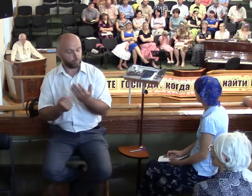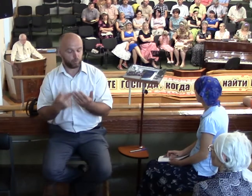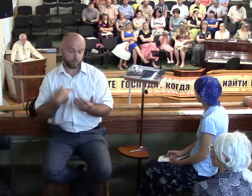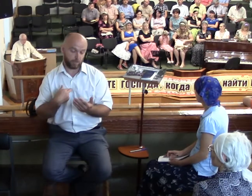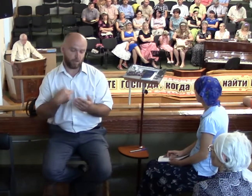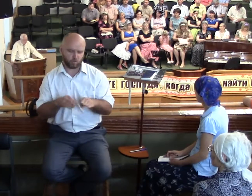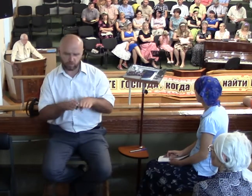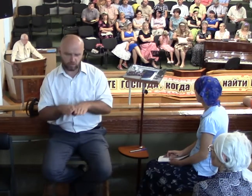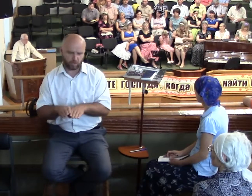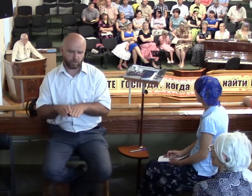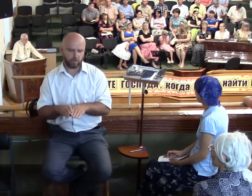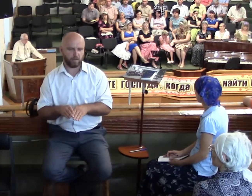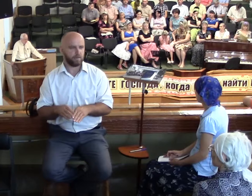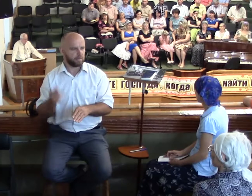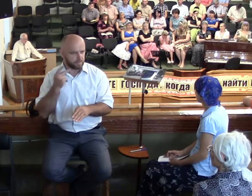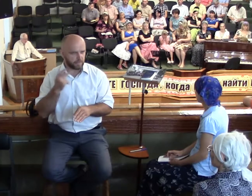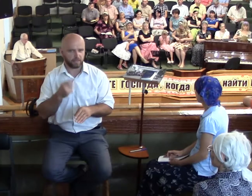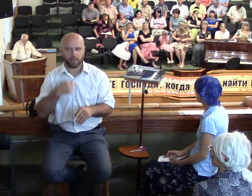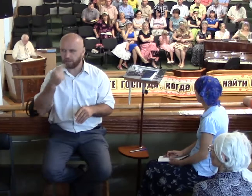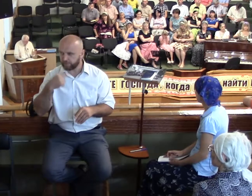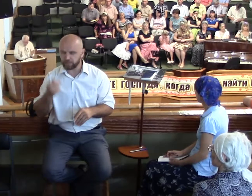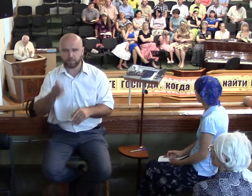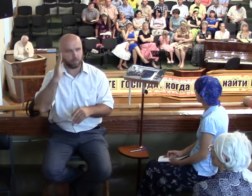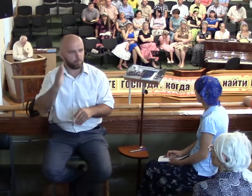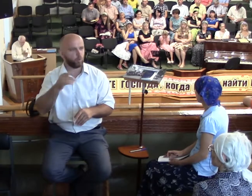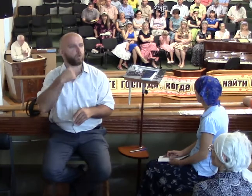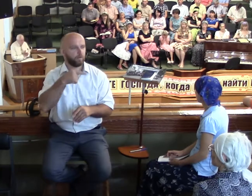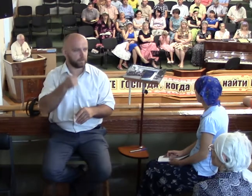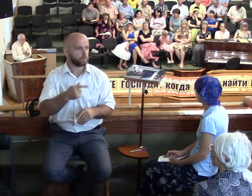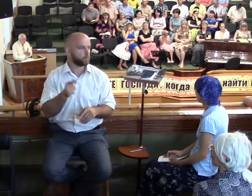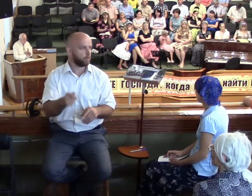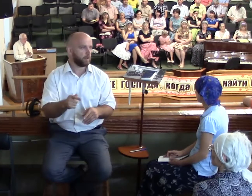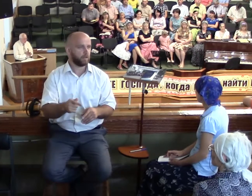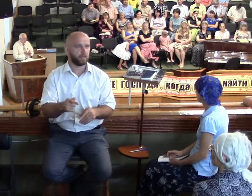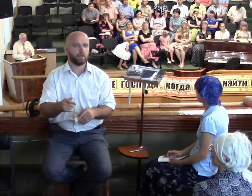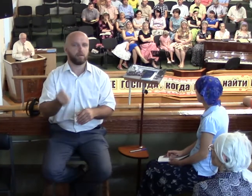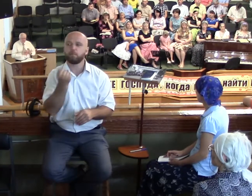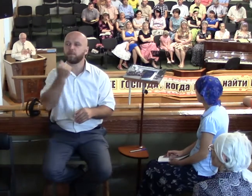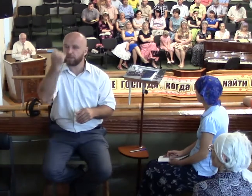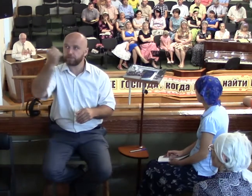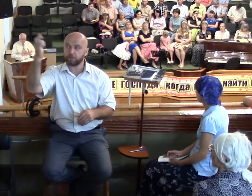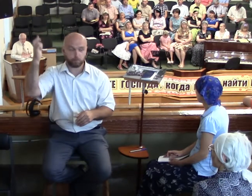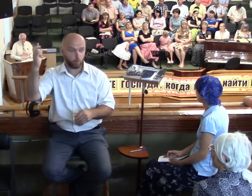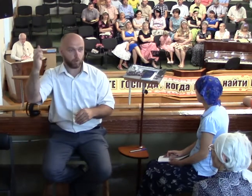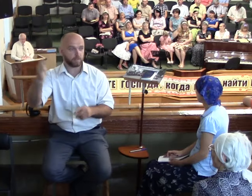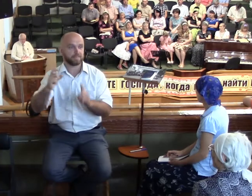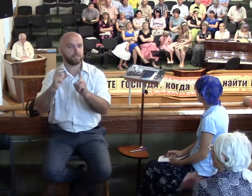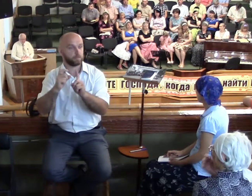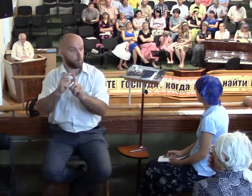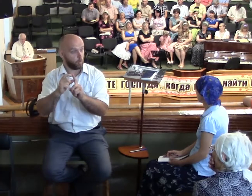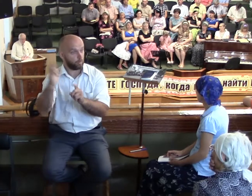постоянно подчеркивал, буду подчеркивать то, что мы должны благодарить Бога за Библию, за Слово